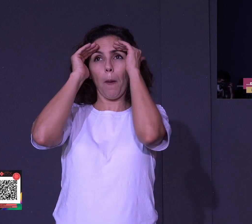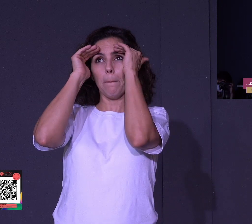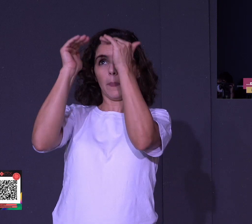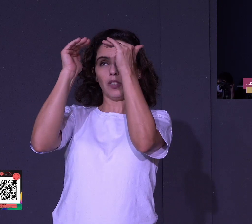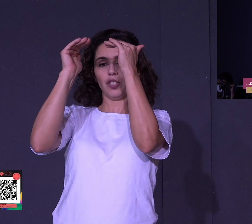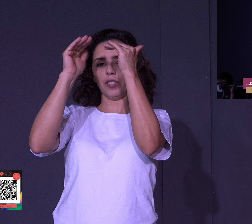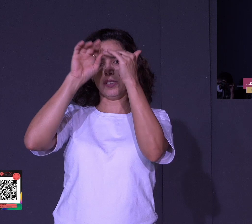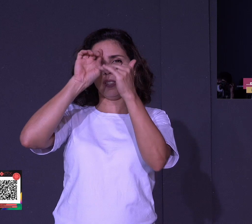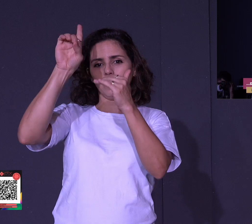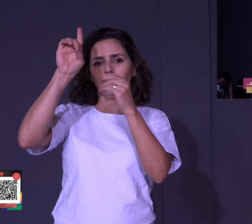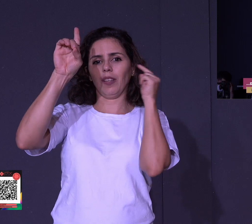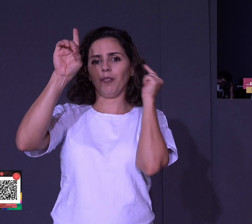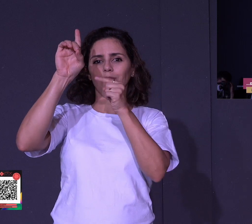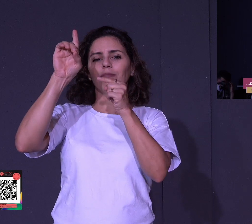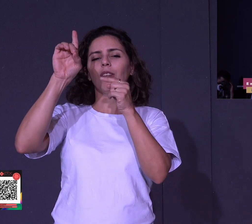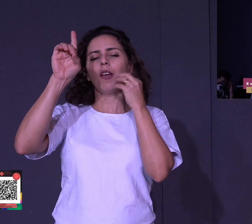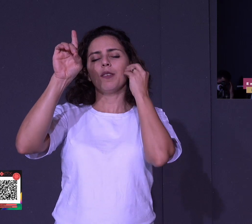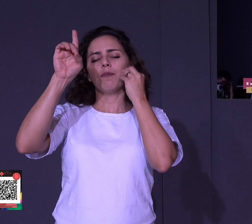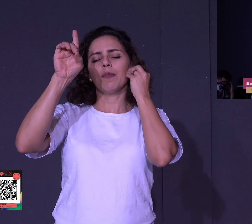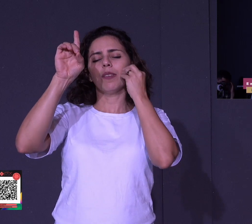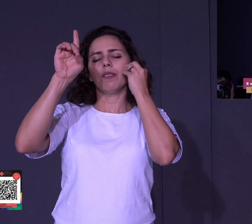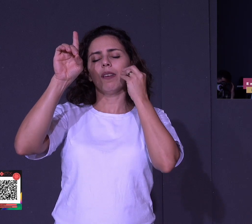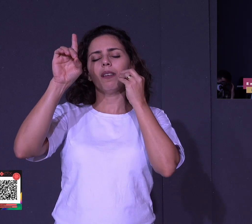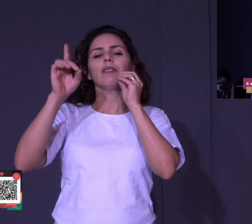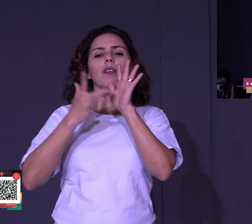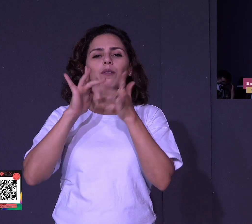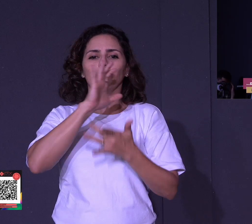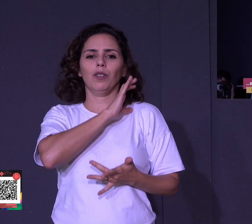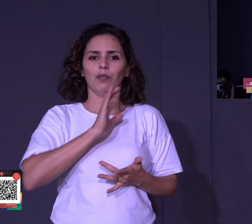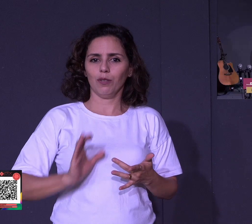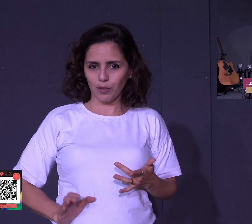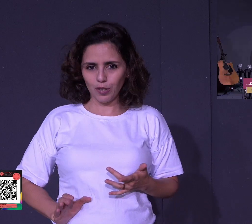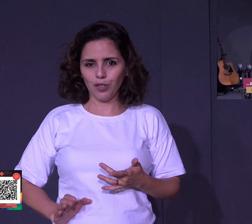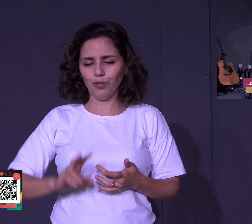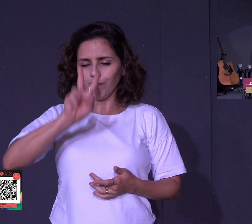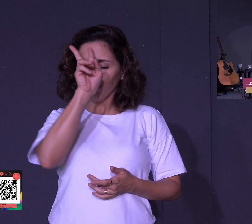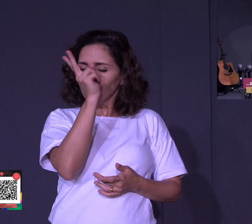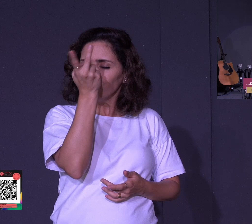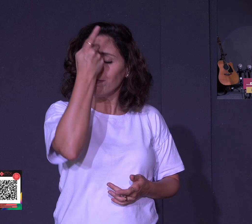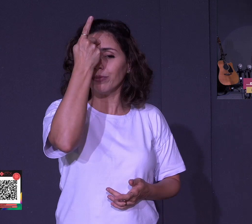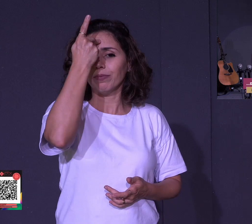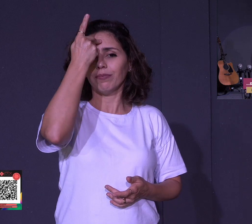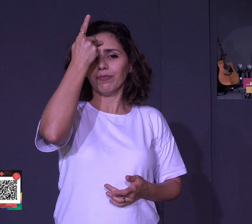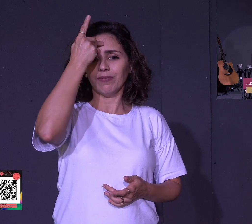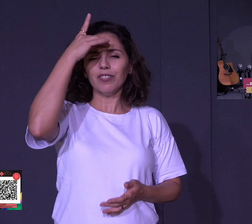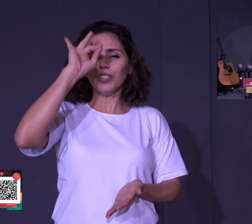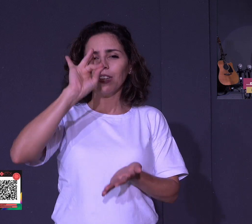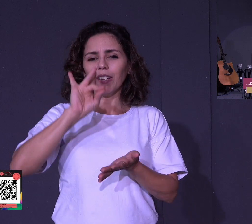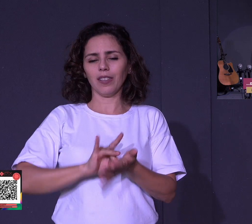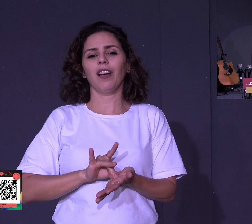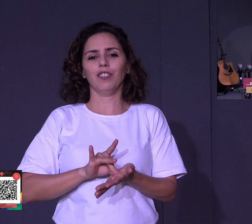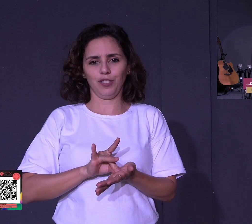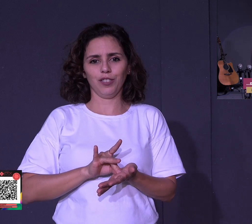a experiência com Cristo nos transforma por completo. E o ápice dessa